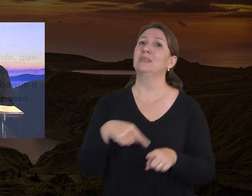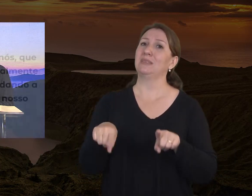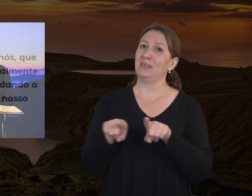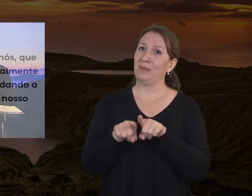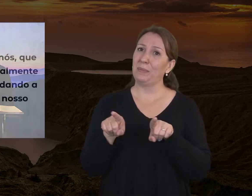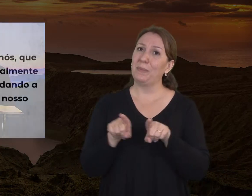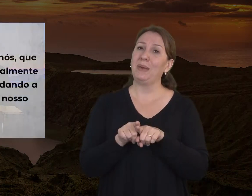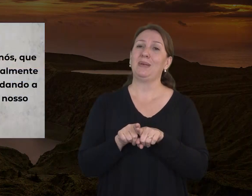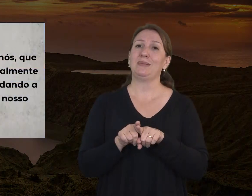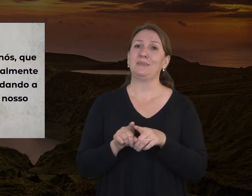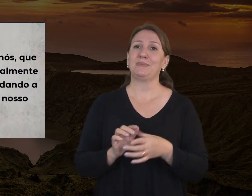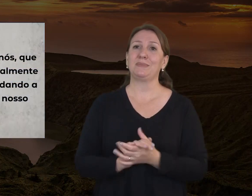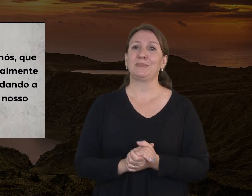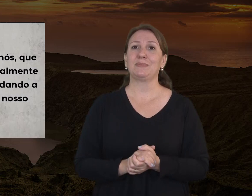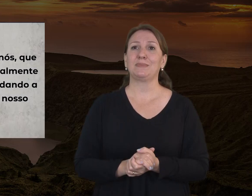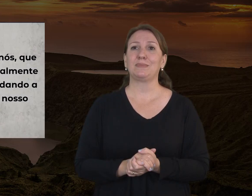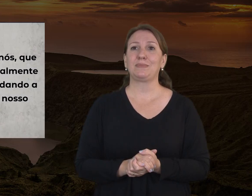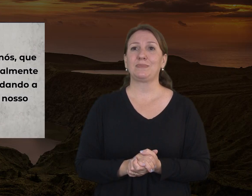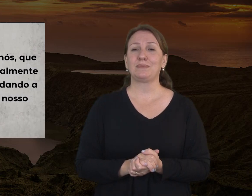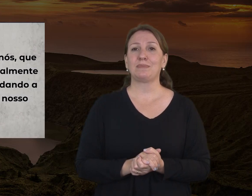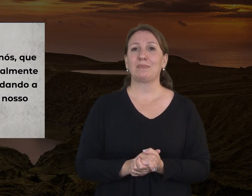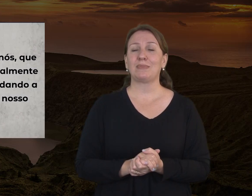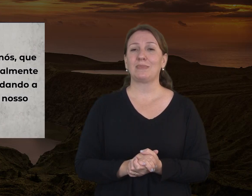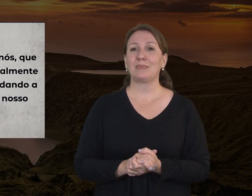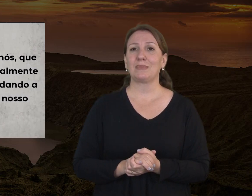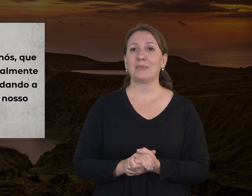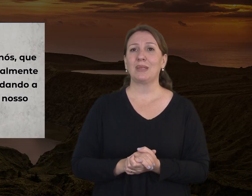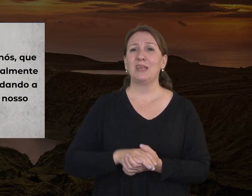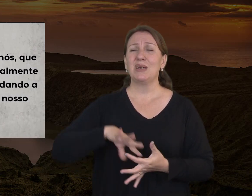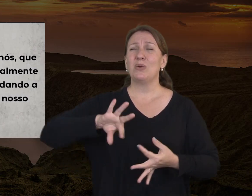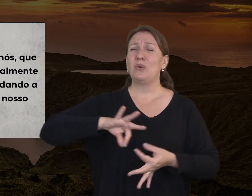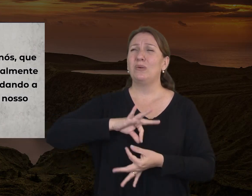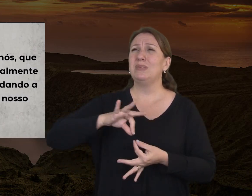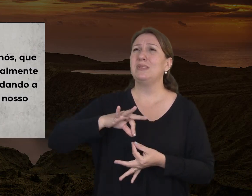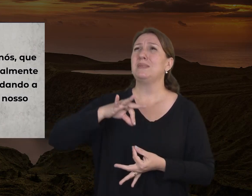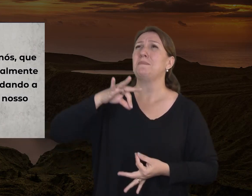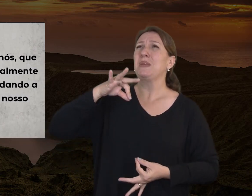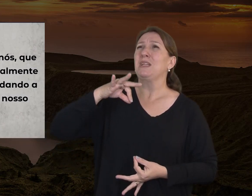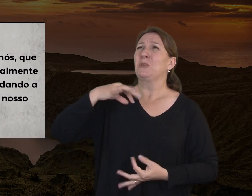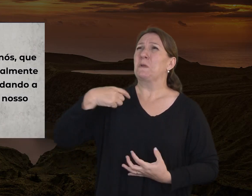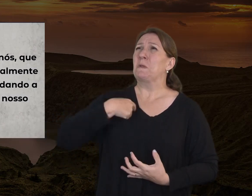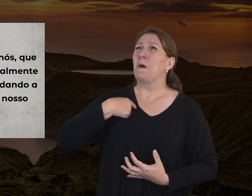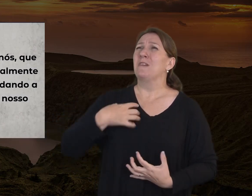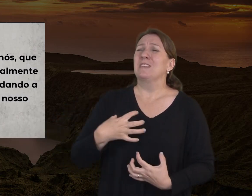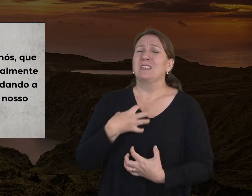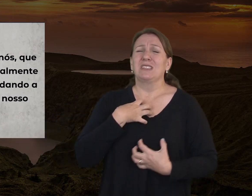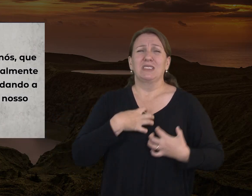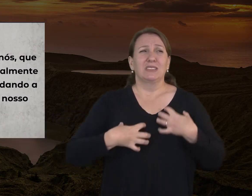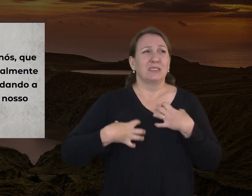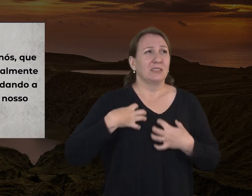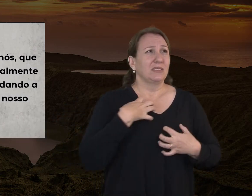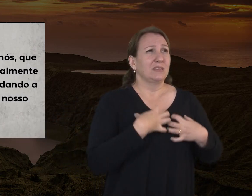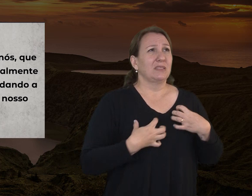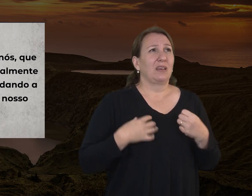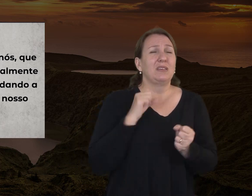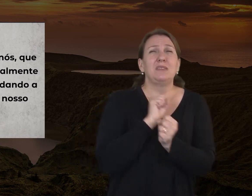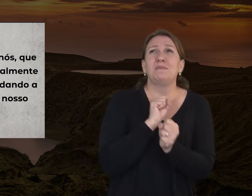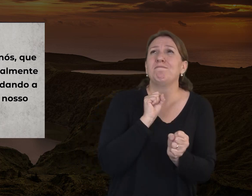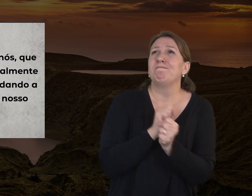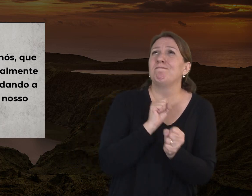temos as primícias do Espírito, igualmente gememos em nosso íntimo, aguardando o